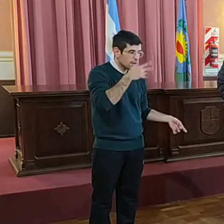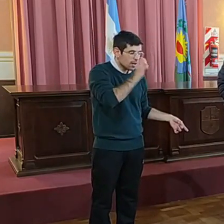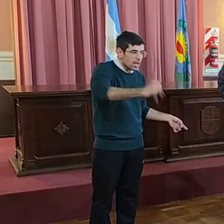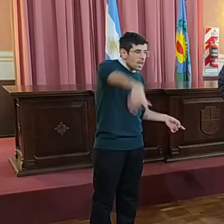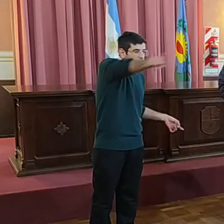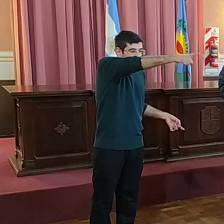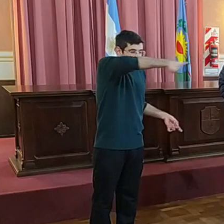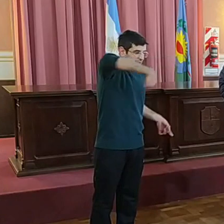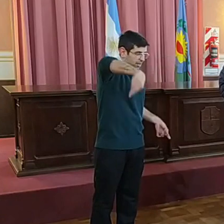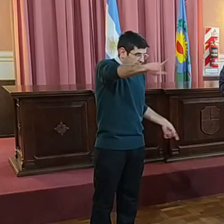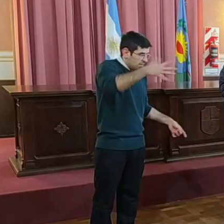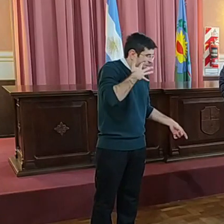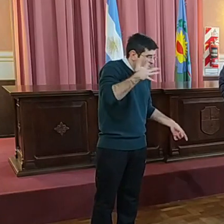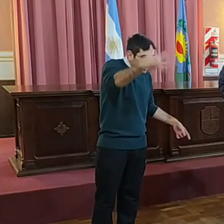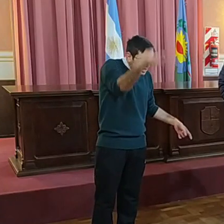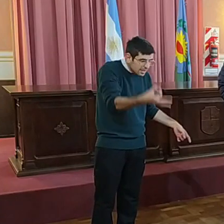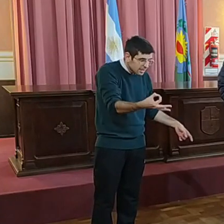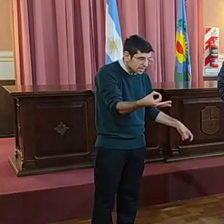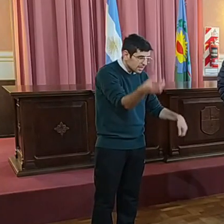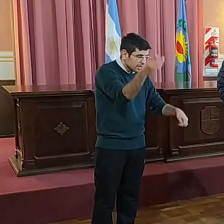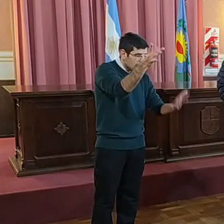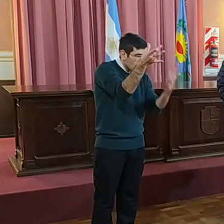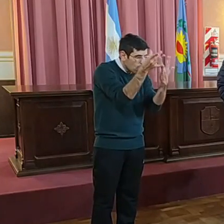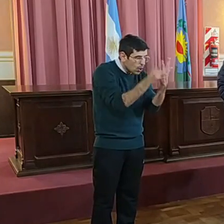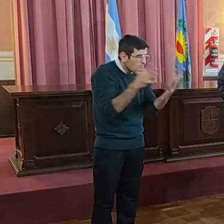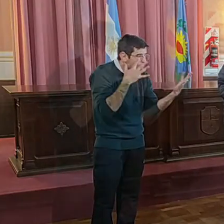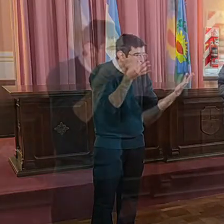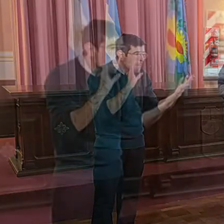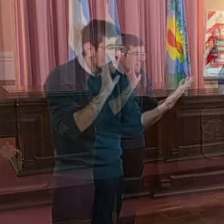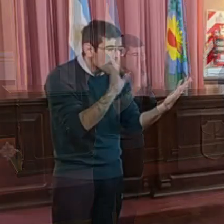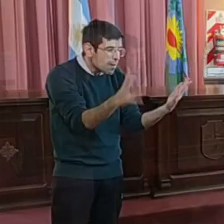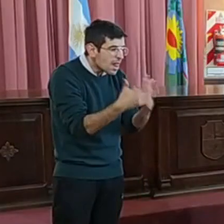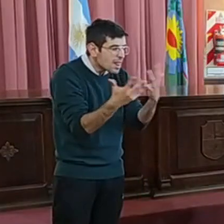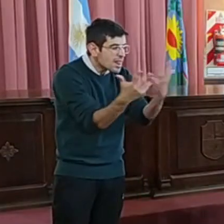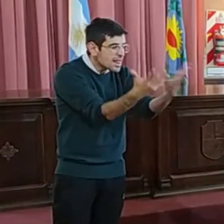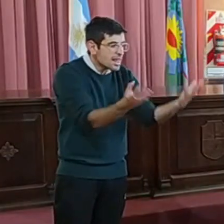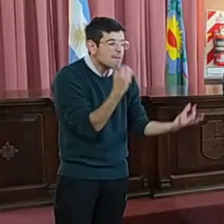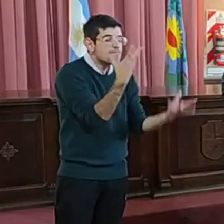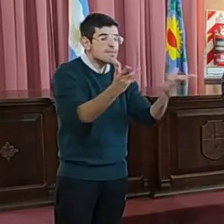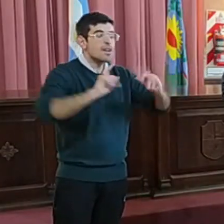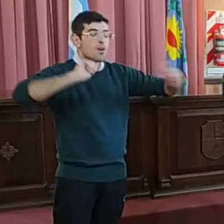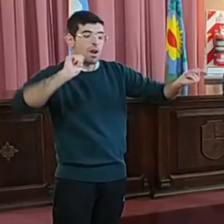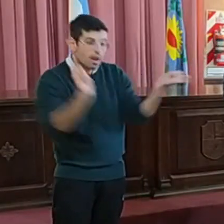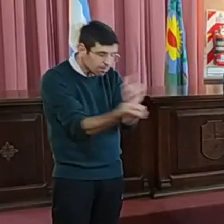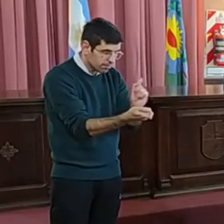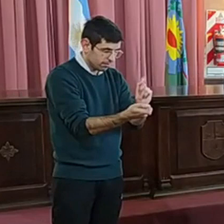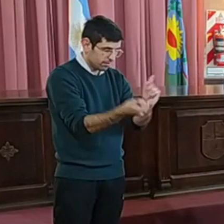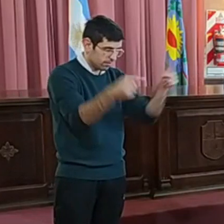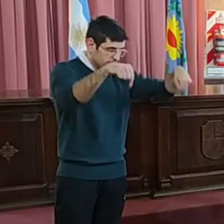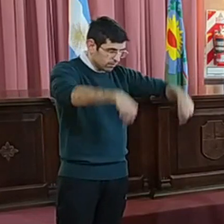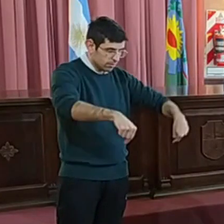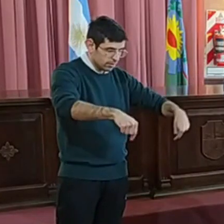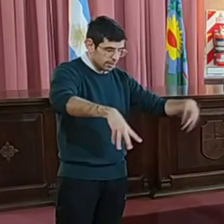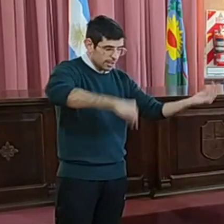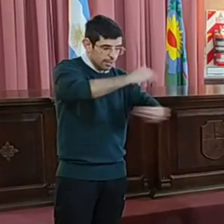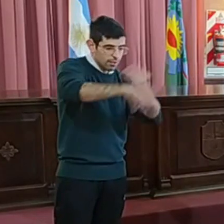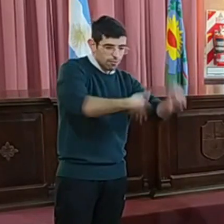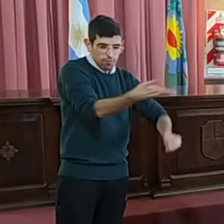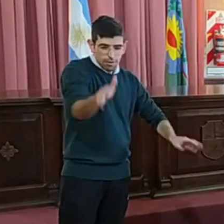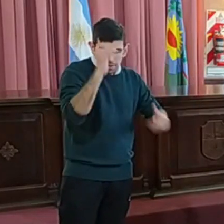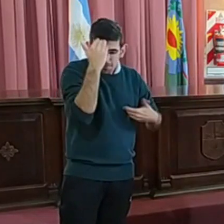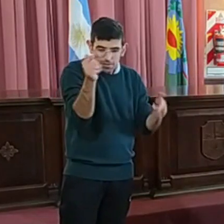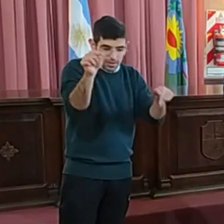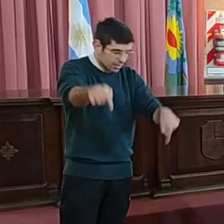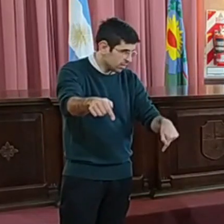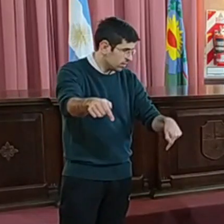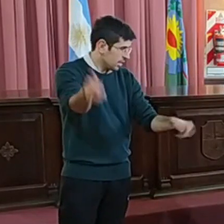seguir haciendo que nuestro lugar sea cada día mejor. Rendimos homenaje a las familias sanpedrinas que